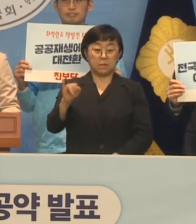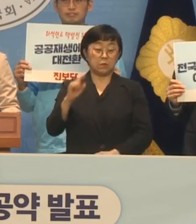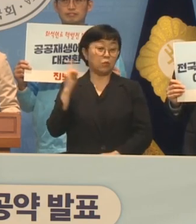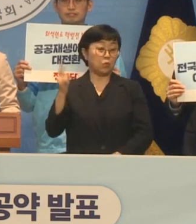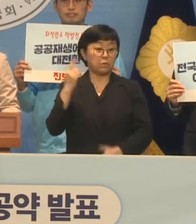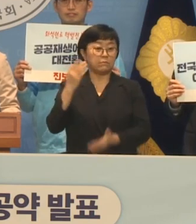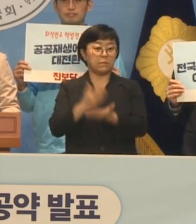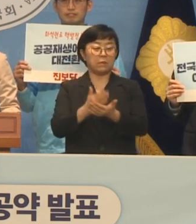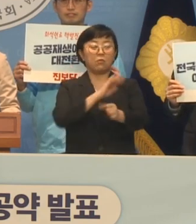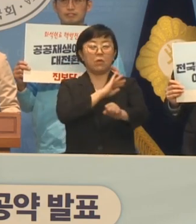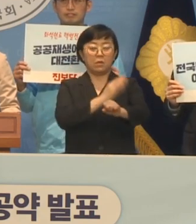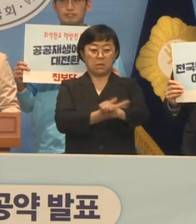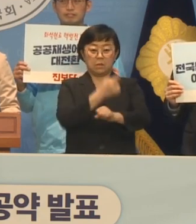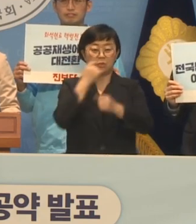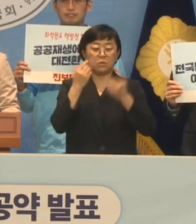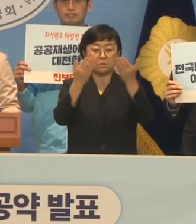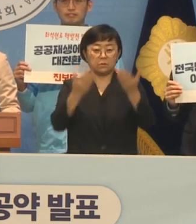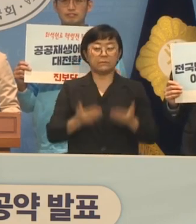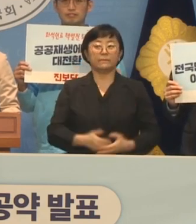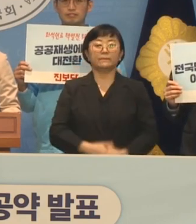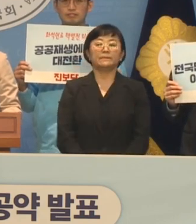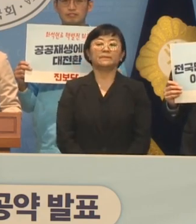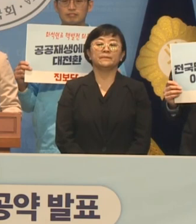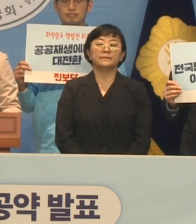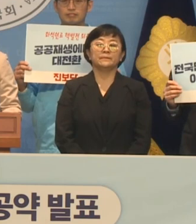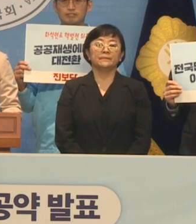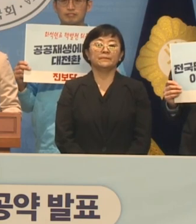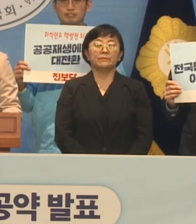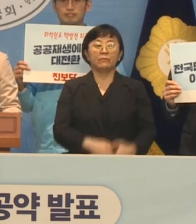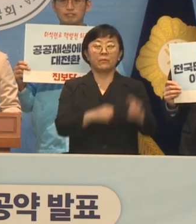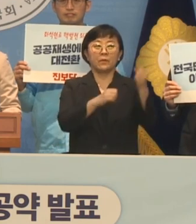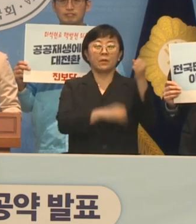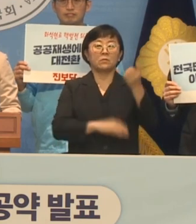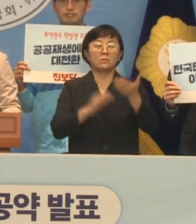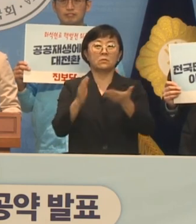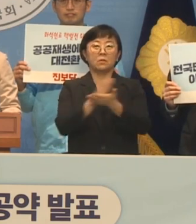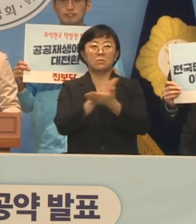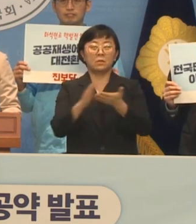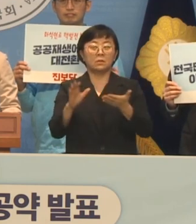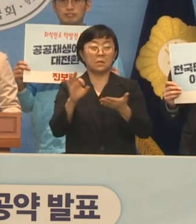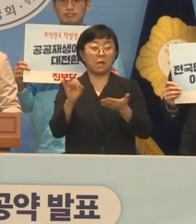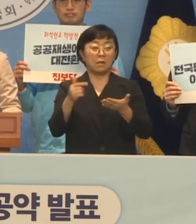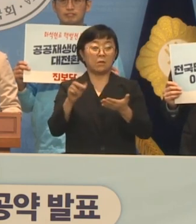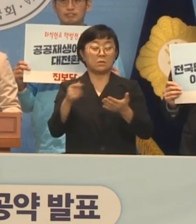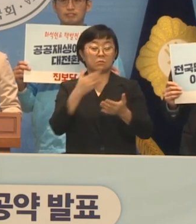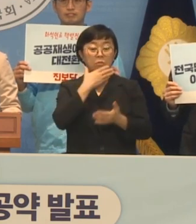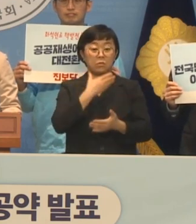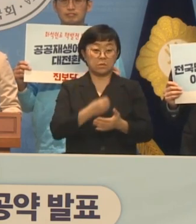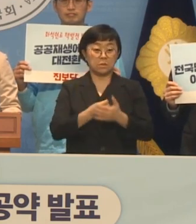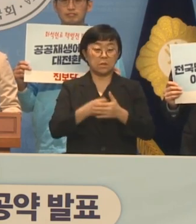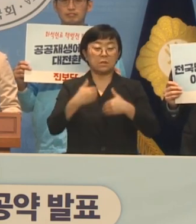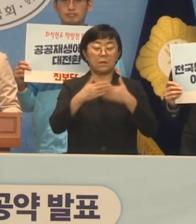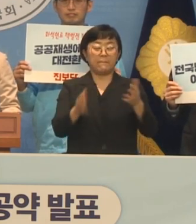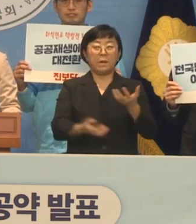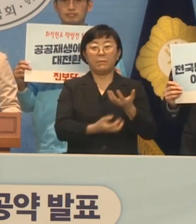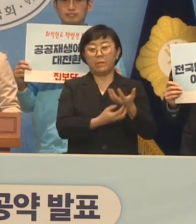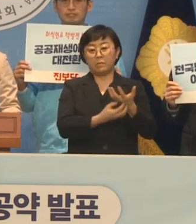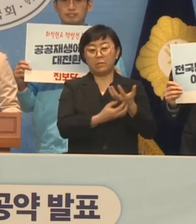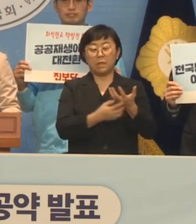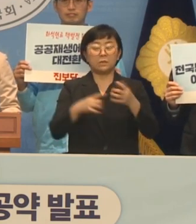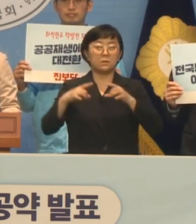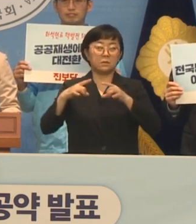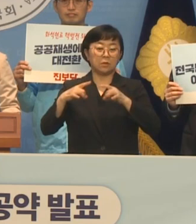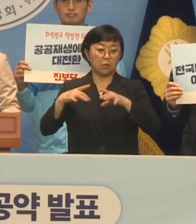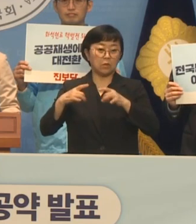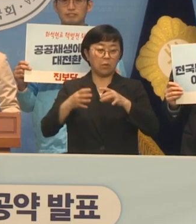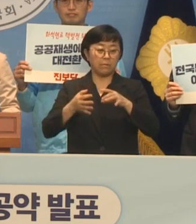아니라 권리로 보장해야 합니다. 기존의 선별적 에너지 복지는 난방비, 전기료 폭탄